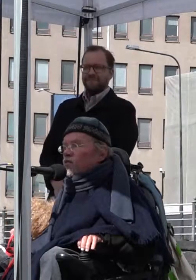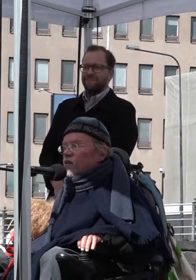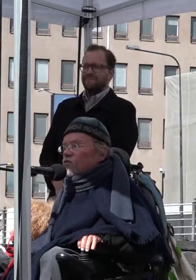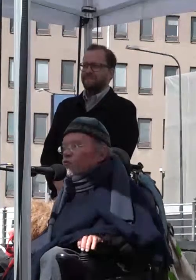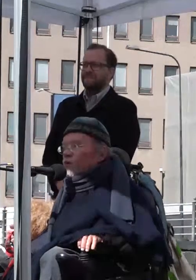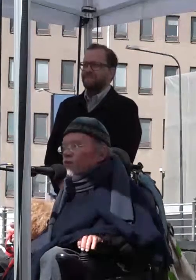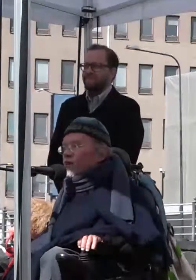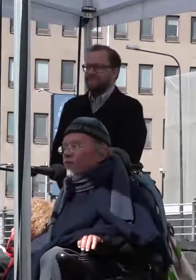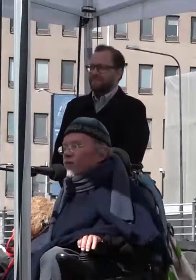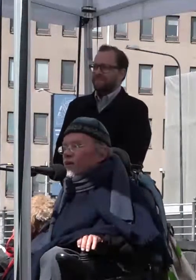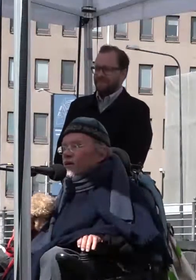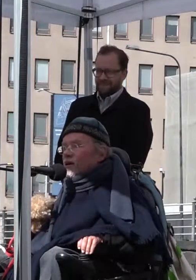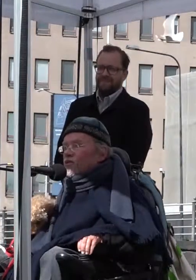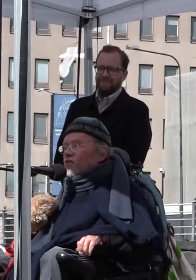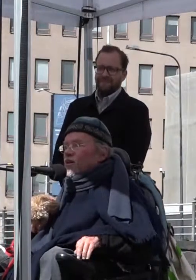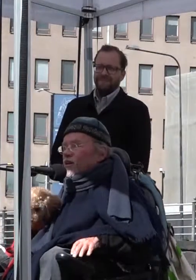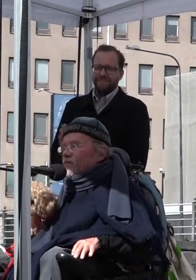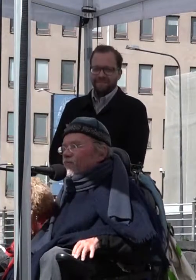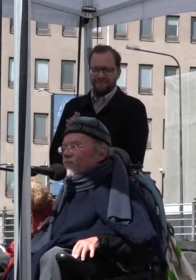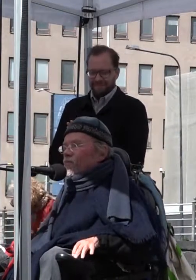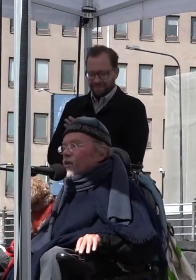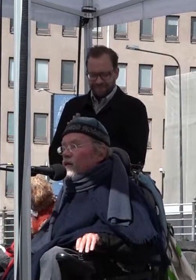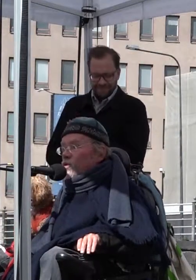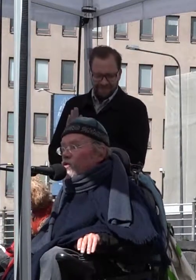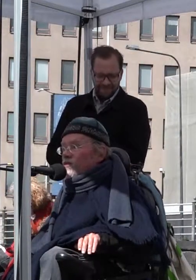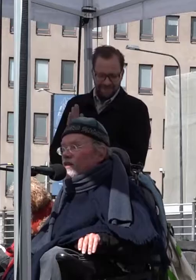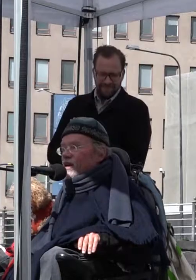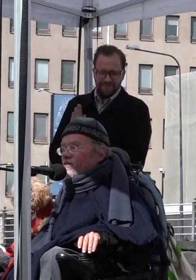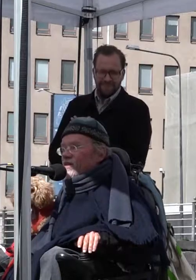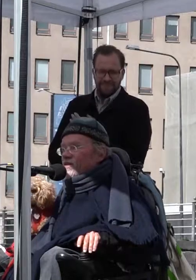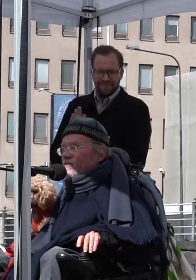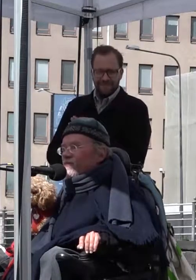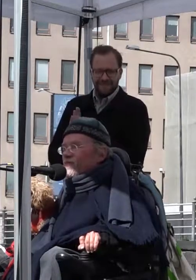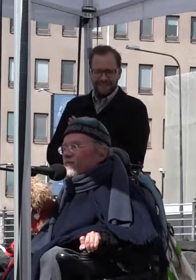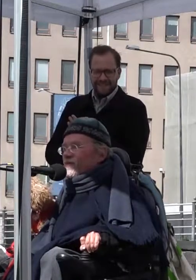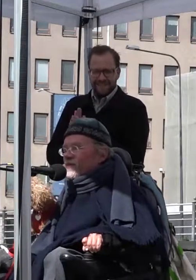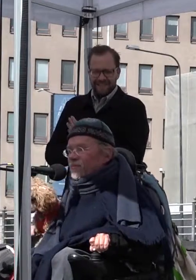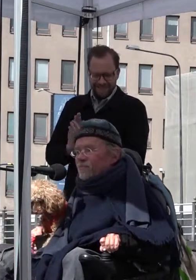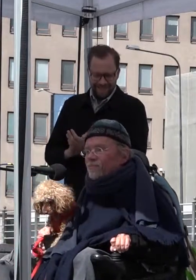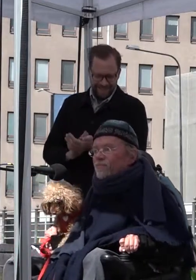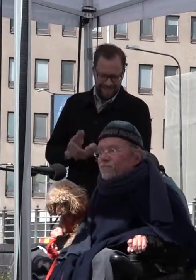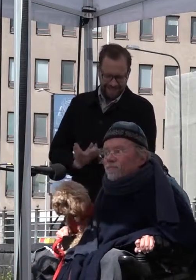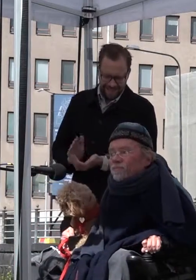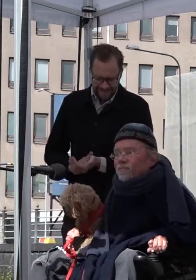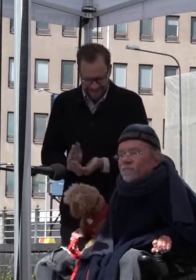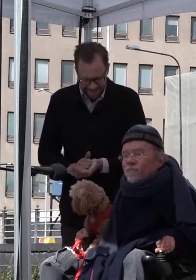uutena itsenäisyyspäivänä. Kiitos kaikille. Ja Nuorukselta terveisiä.